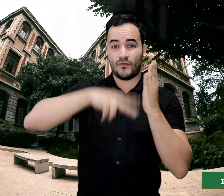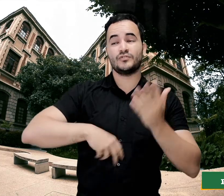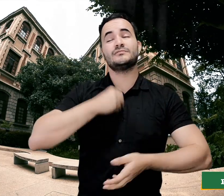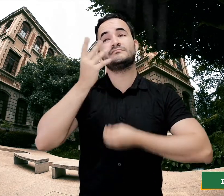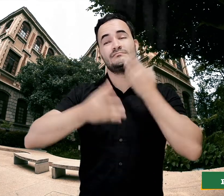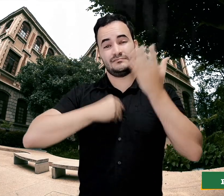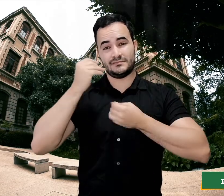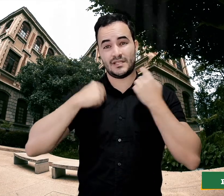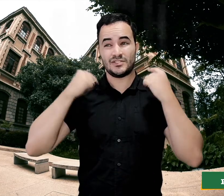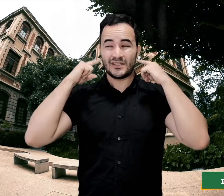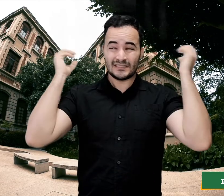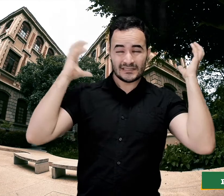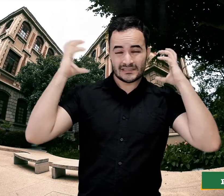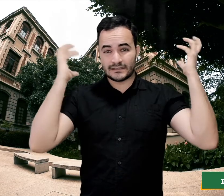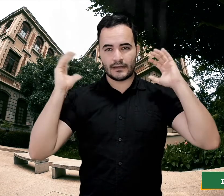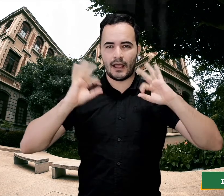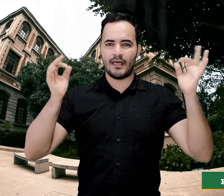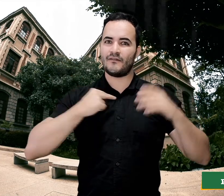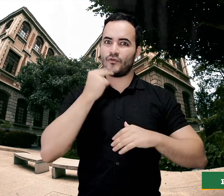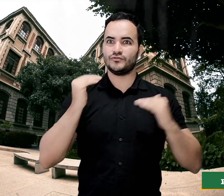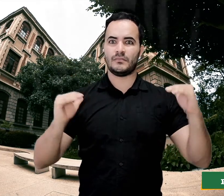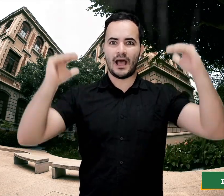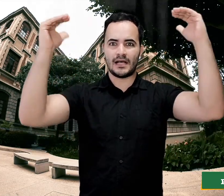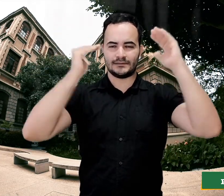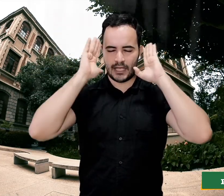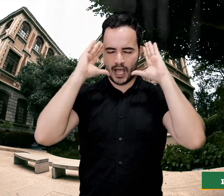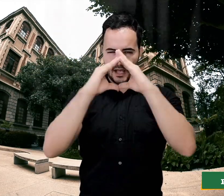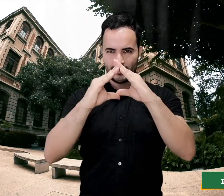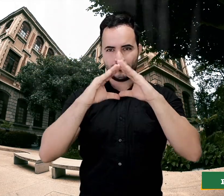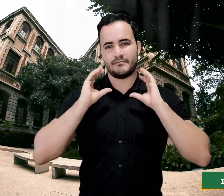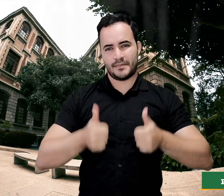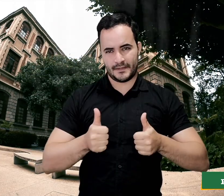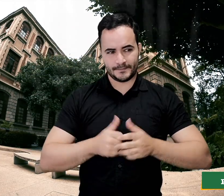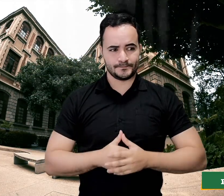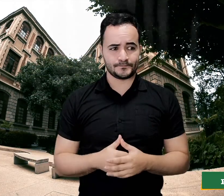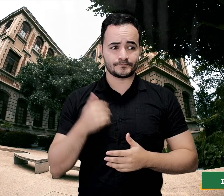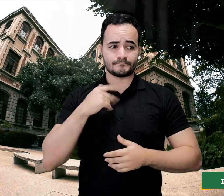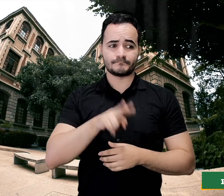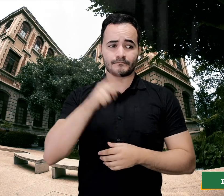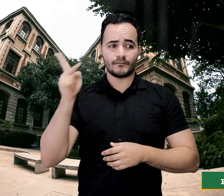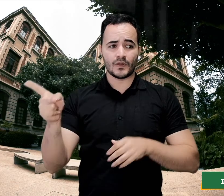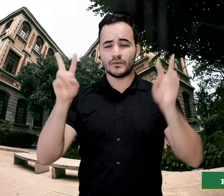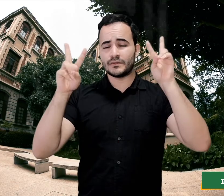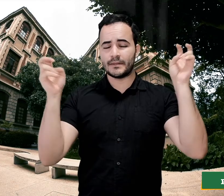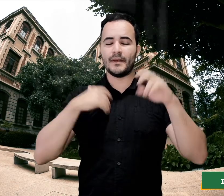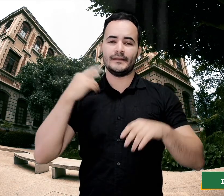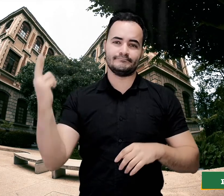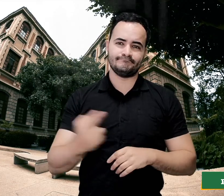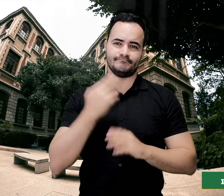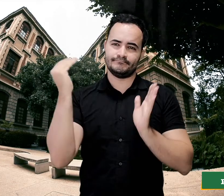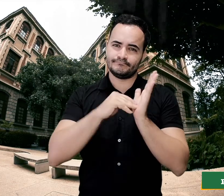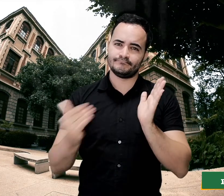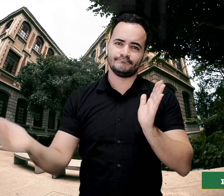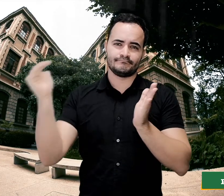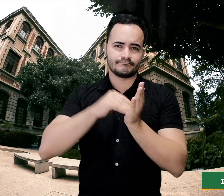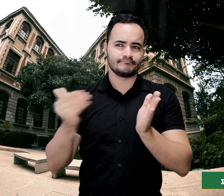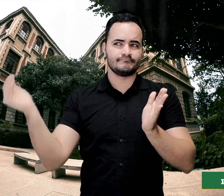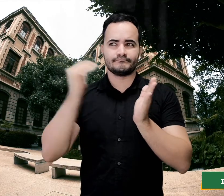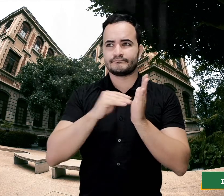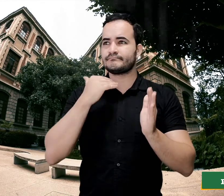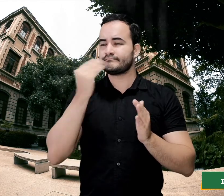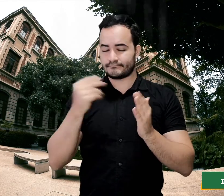las voces, manteniendo así la atención en lo que leo. Tengo que leer una y otra vez para captar una